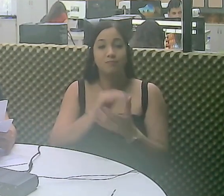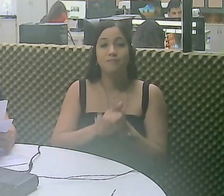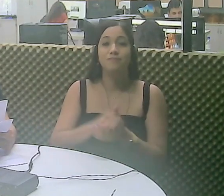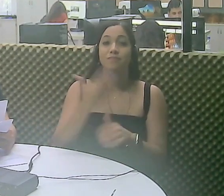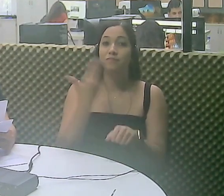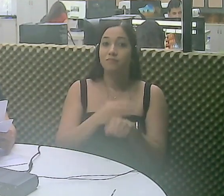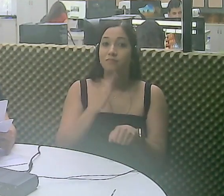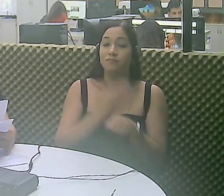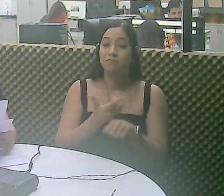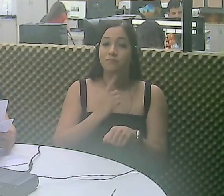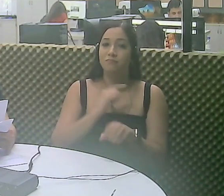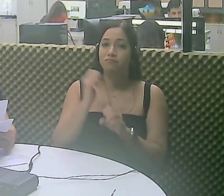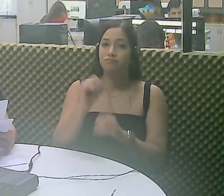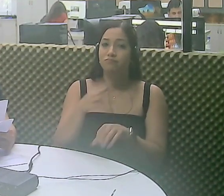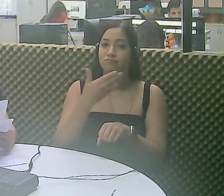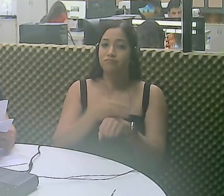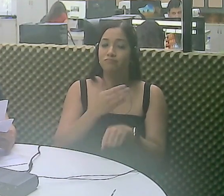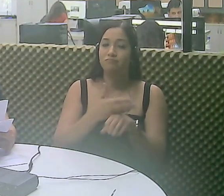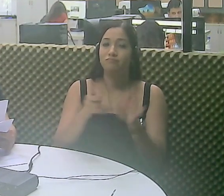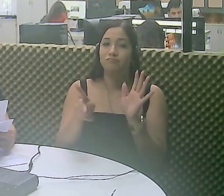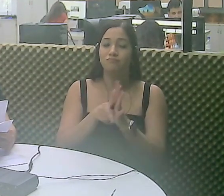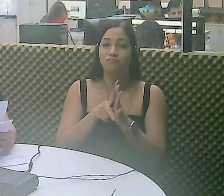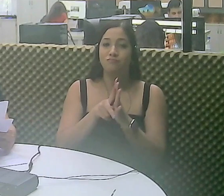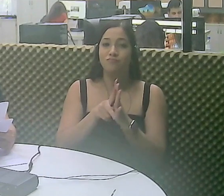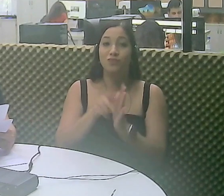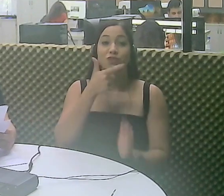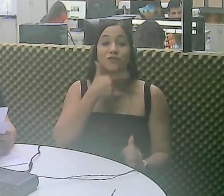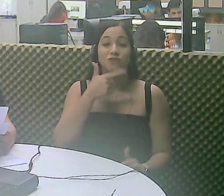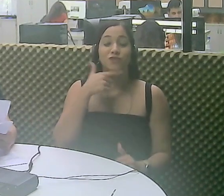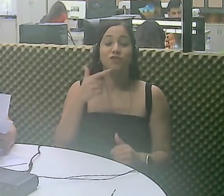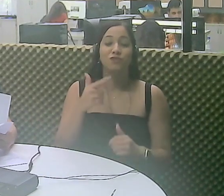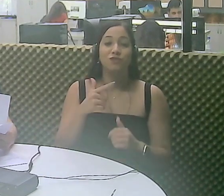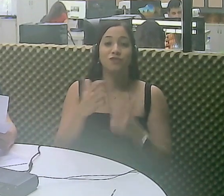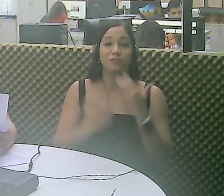treinamento ainda envolve aula prática ministrada por uma queijaria.